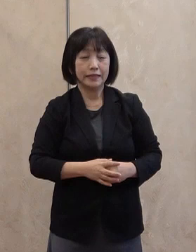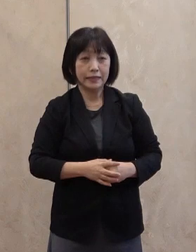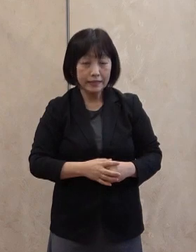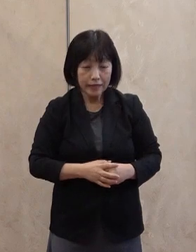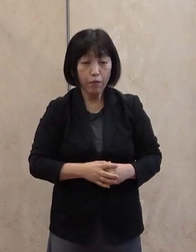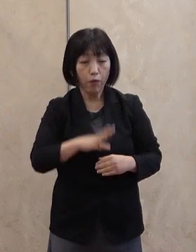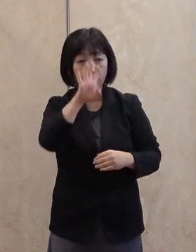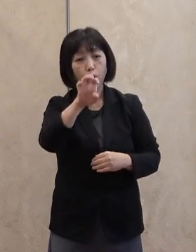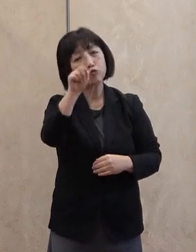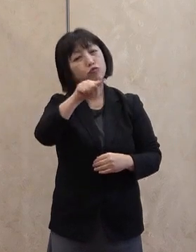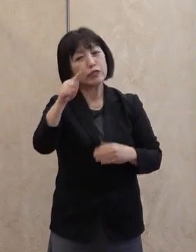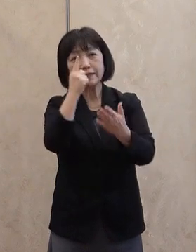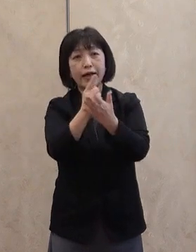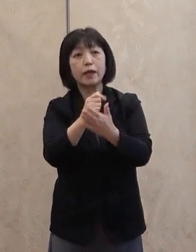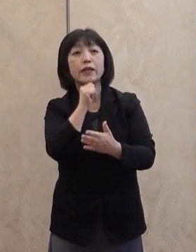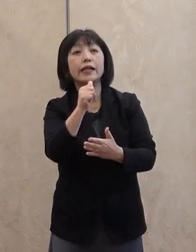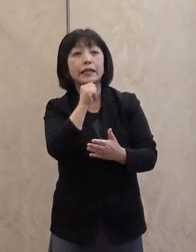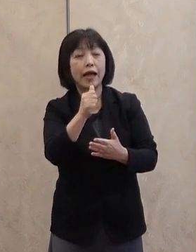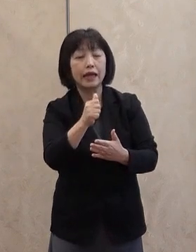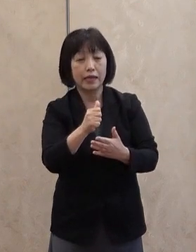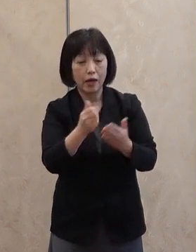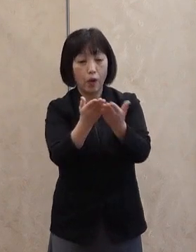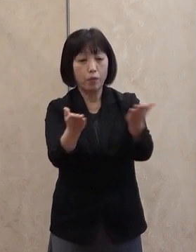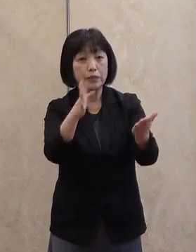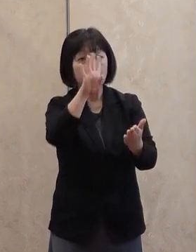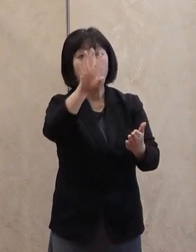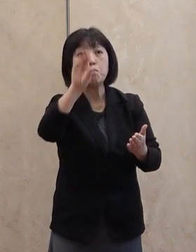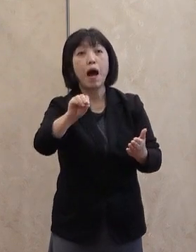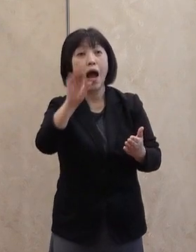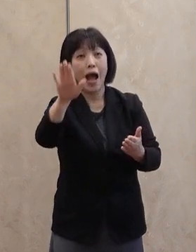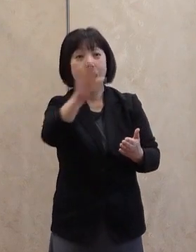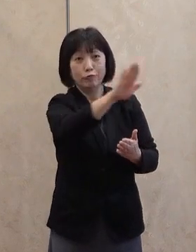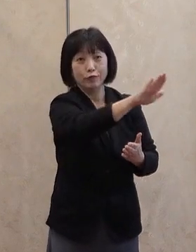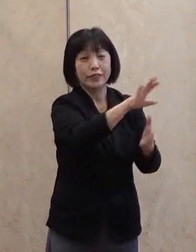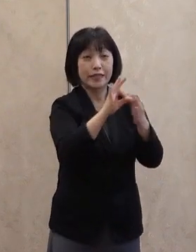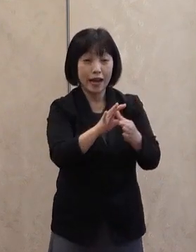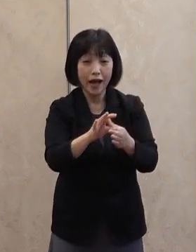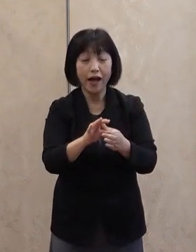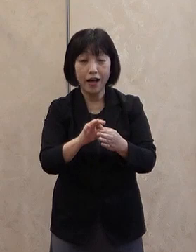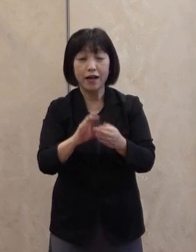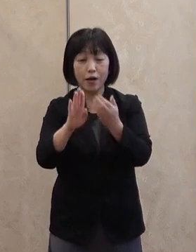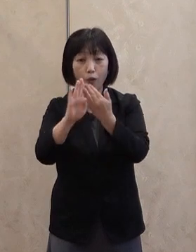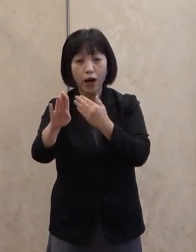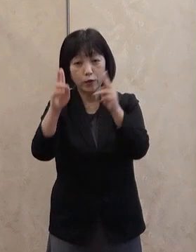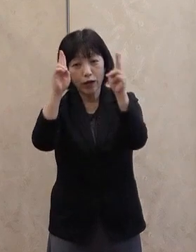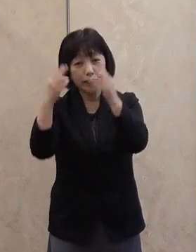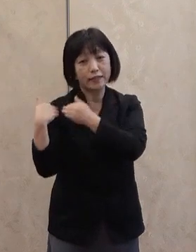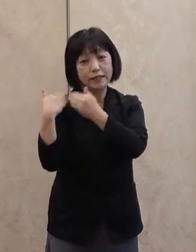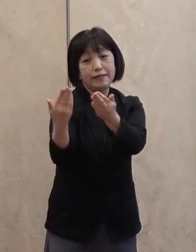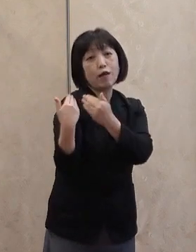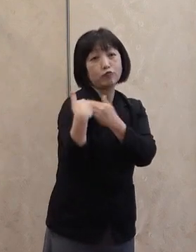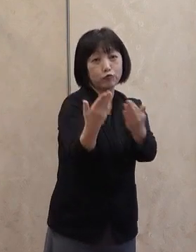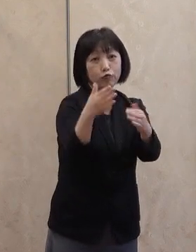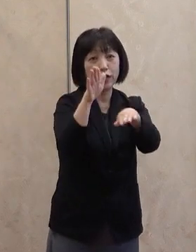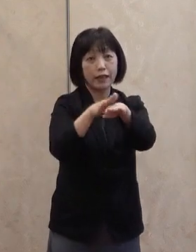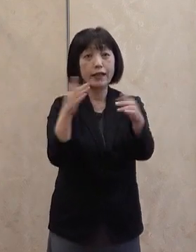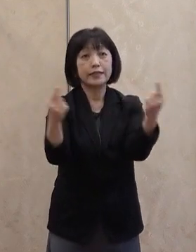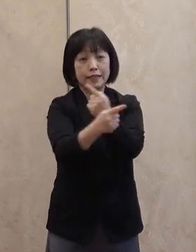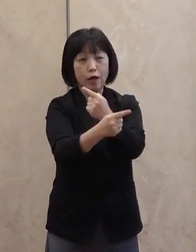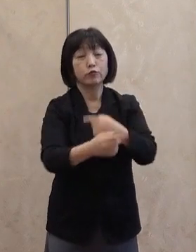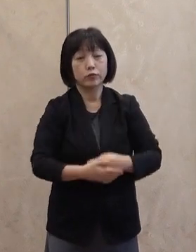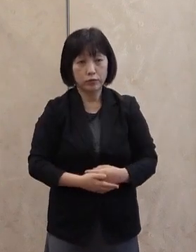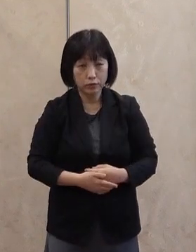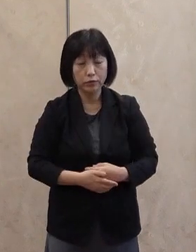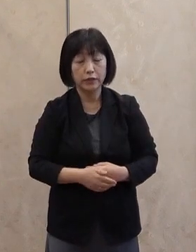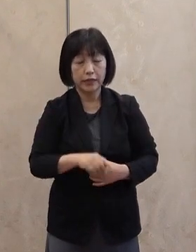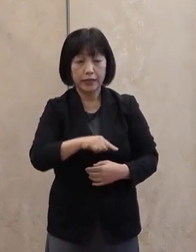人数が到底足りません。4万店舗見回るということですので、外注に委託をしていくという形になります。何